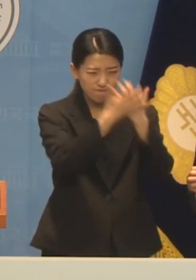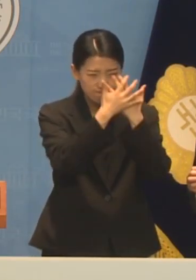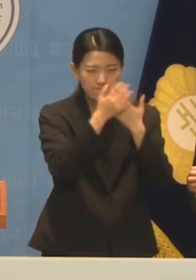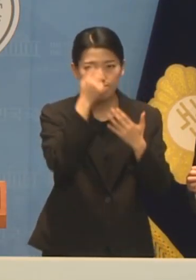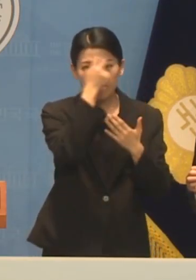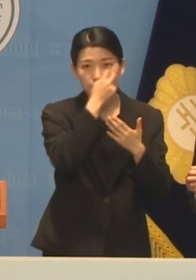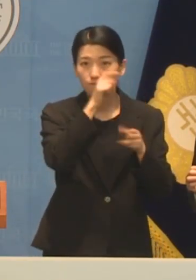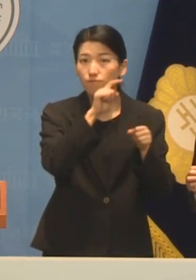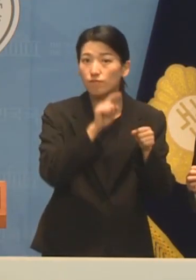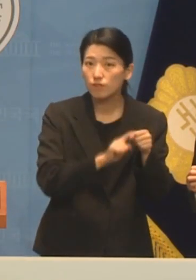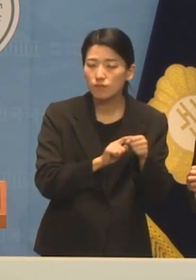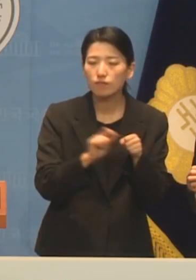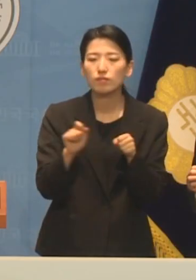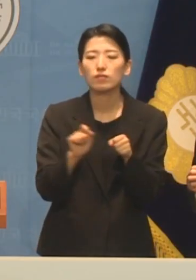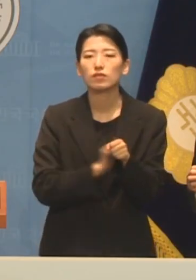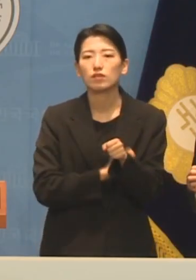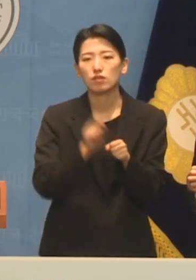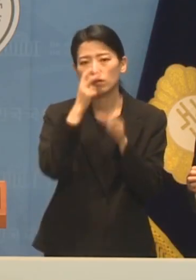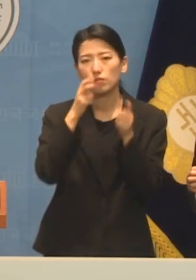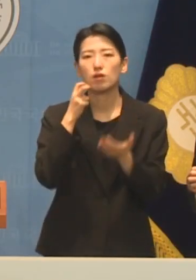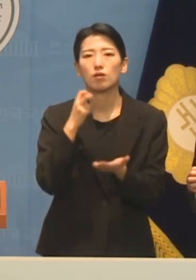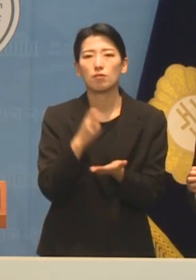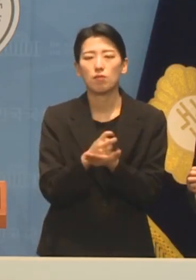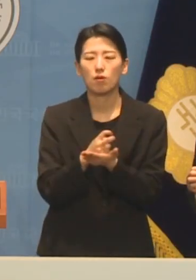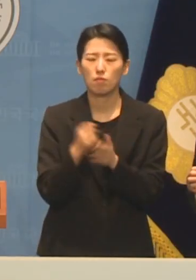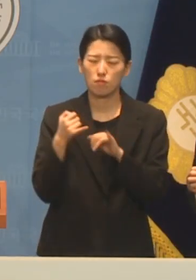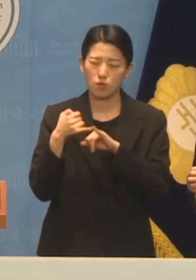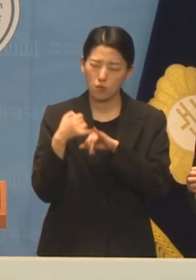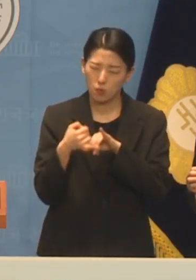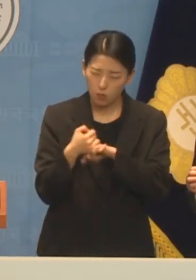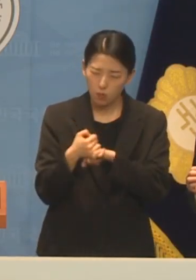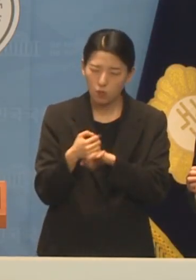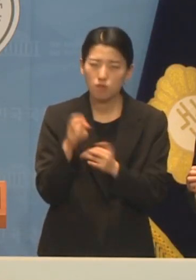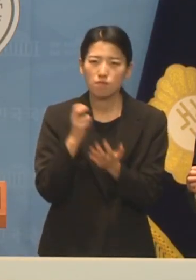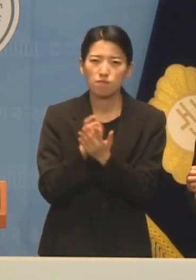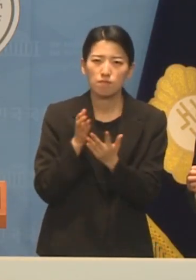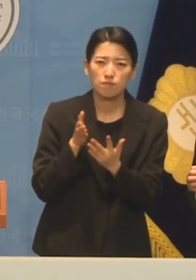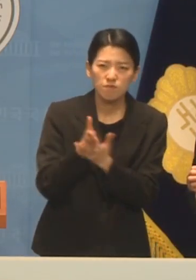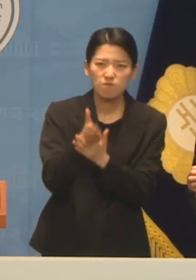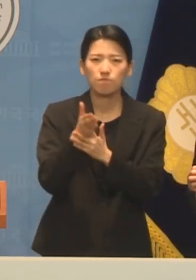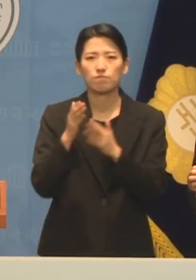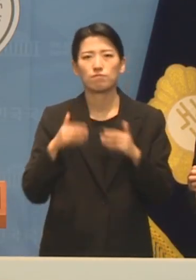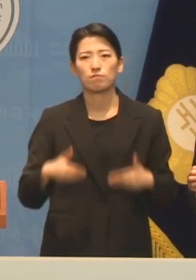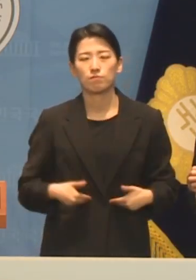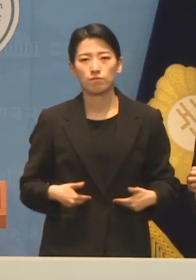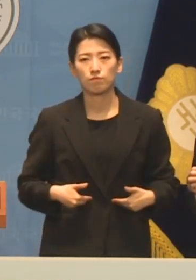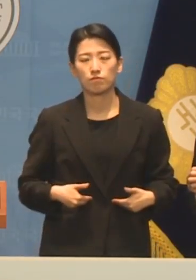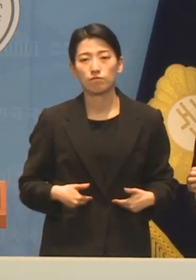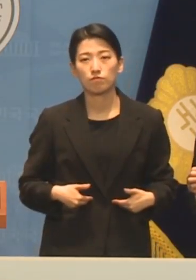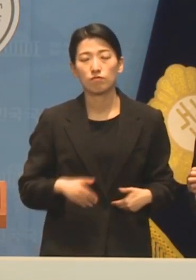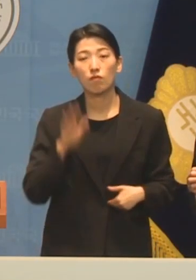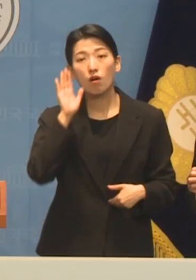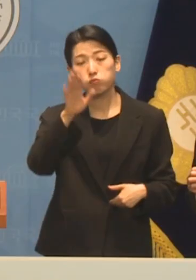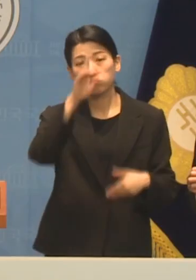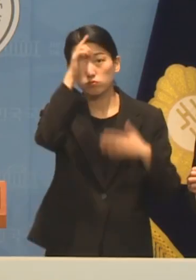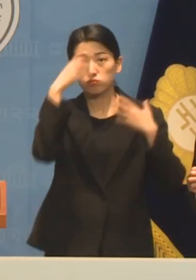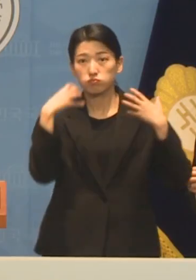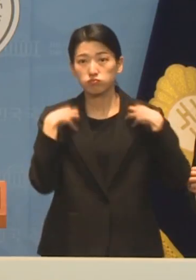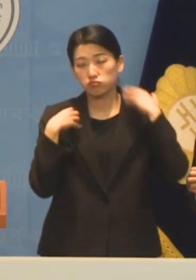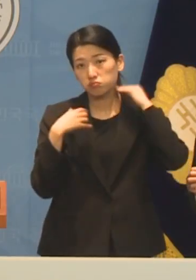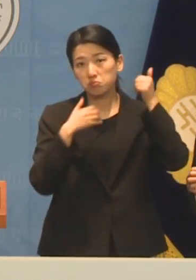종식 특별법을 반드시 제정해야 합니다. 다시는 정권에 의해 친위 쿠데타로 헌정